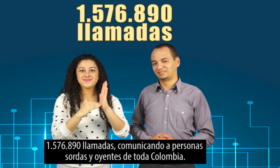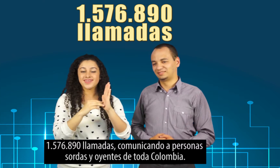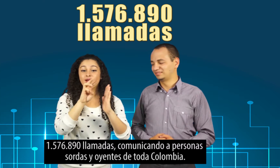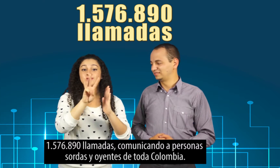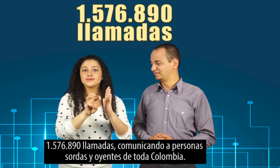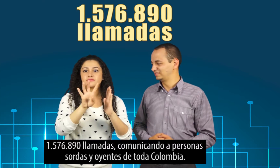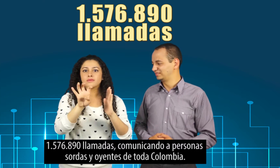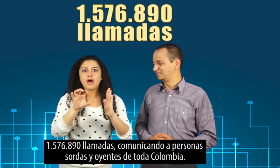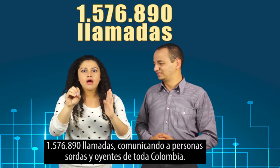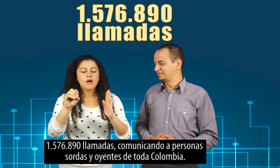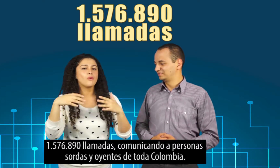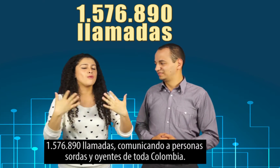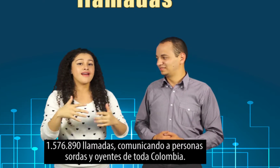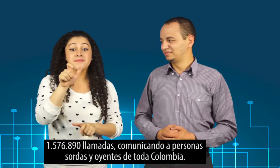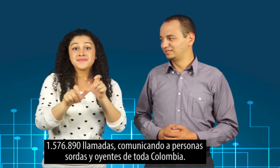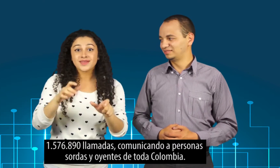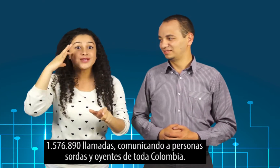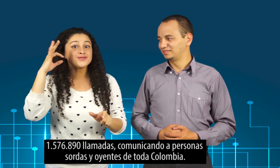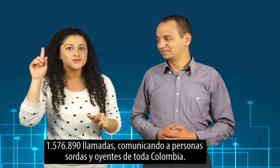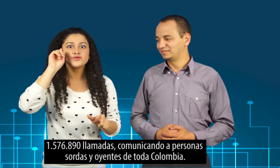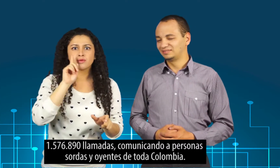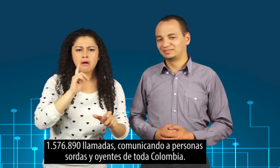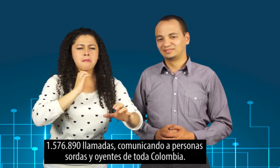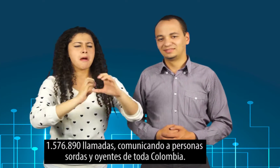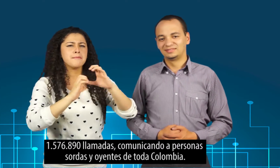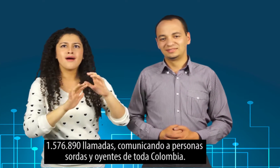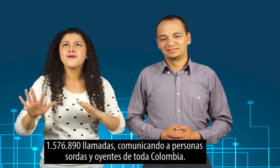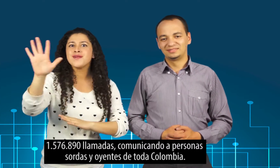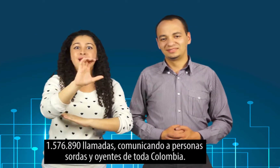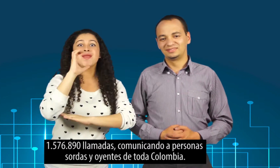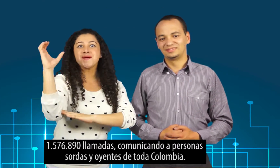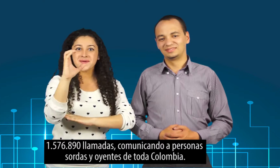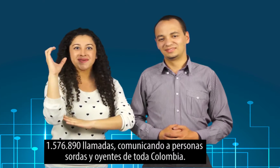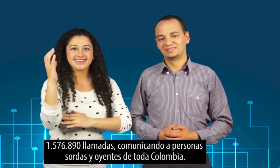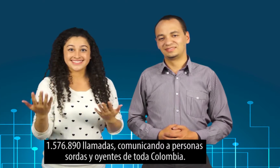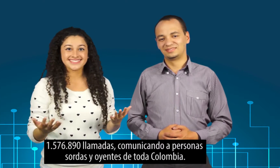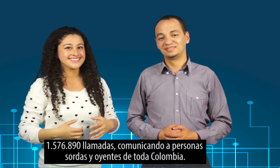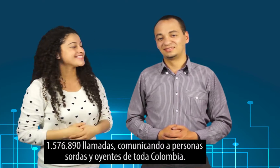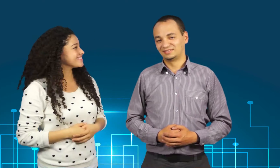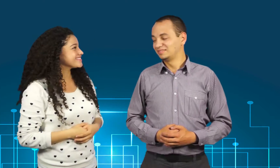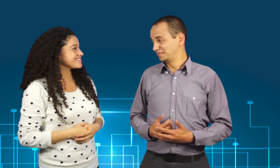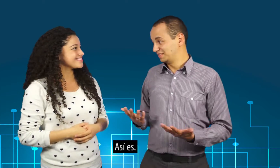1.576.890 llamadas, comunicándonos a personas sordas y oyentes de toda Colombia. Así es.